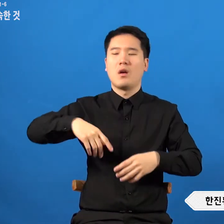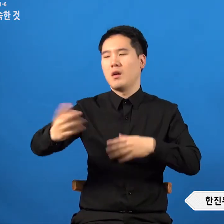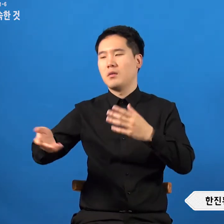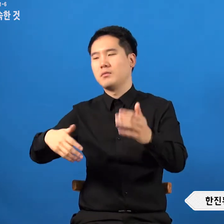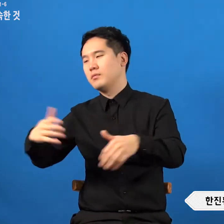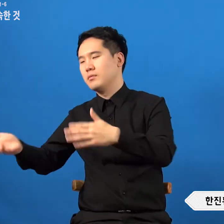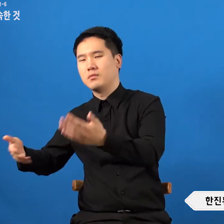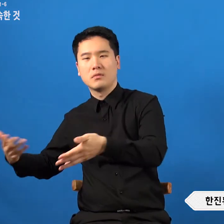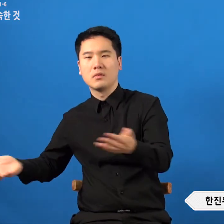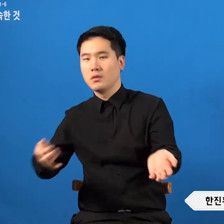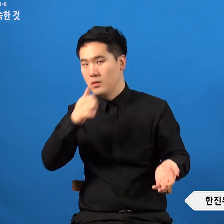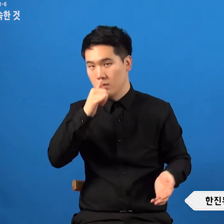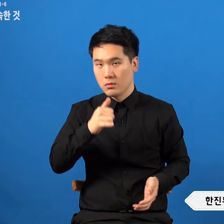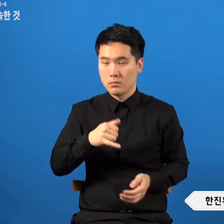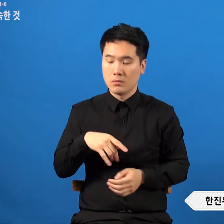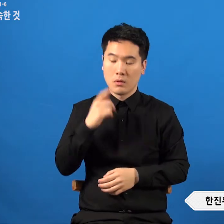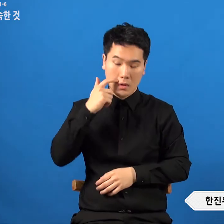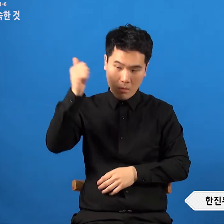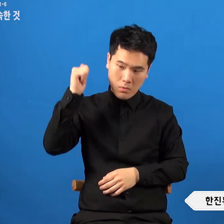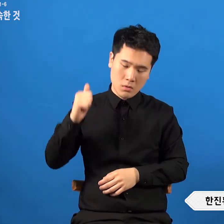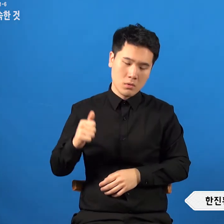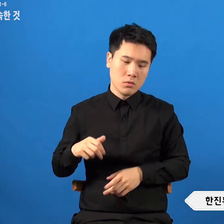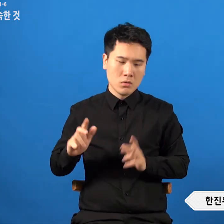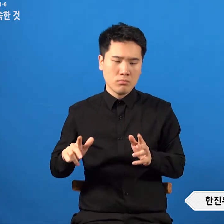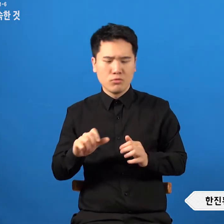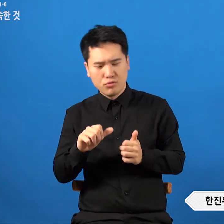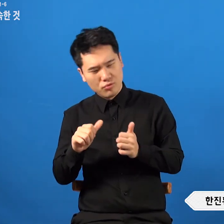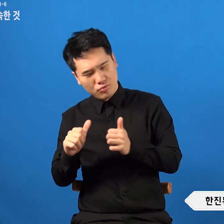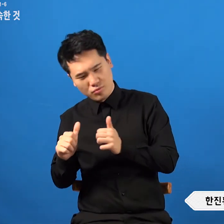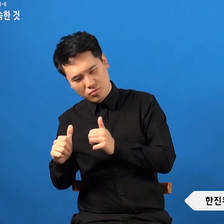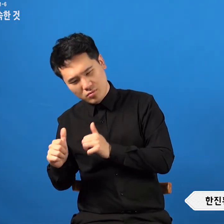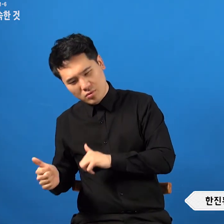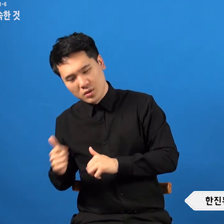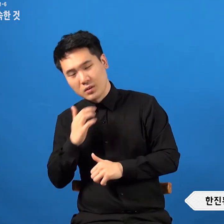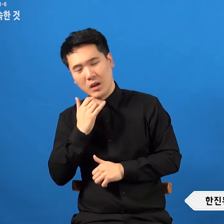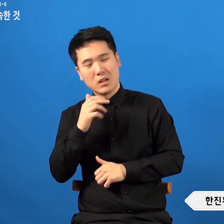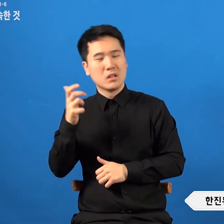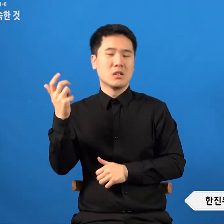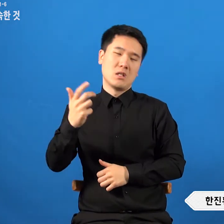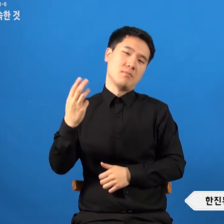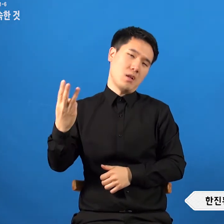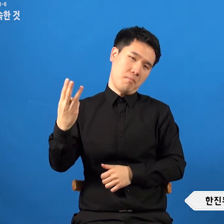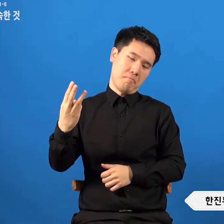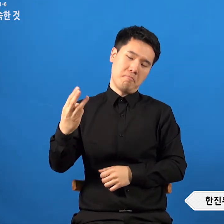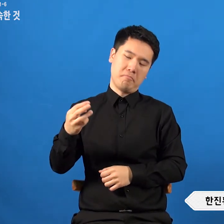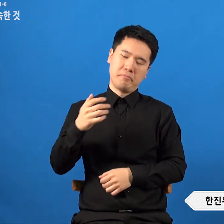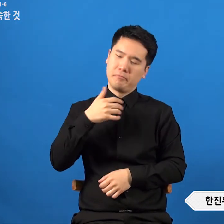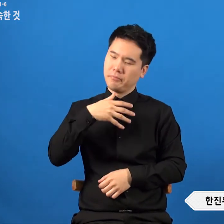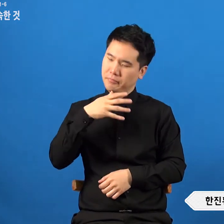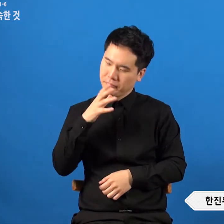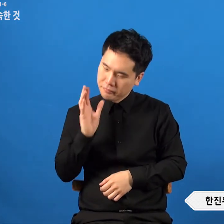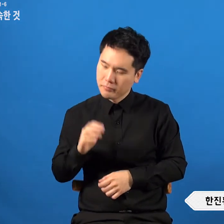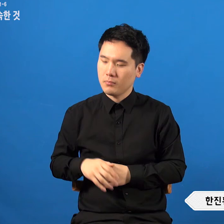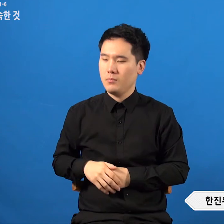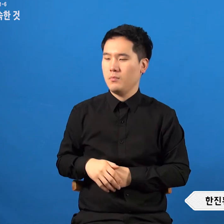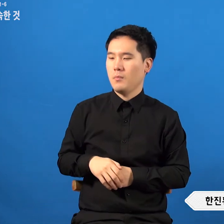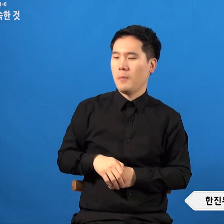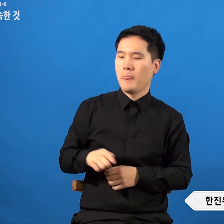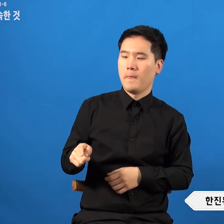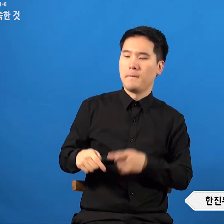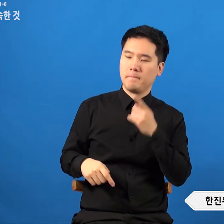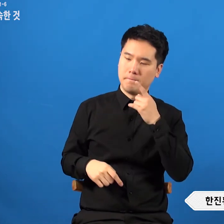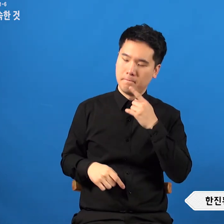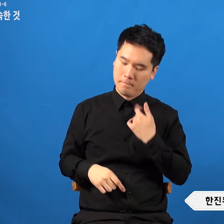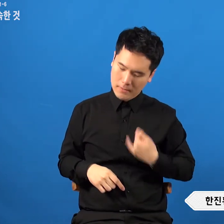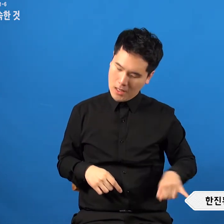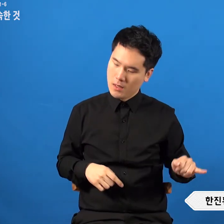알코올 중독으로 그냥 폐인이 되어서 죽어가고 있는 73세 노인입니다. 딸이